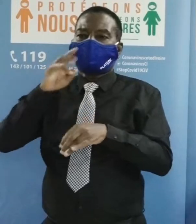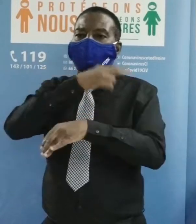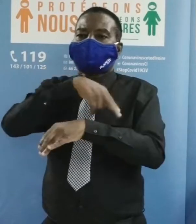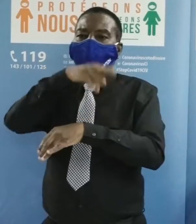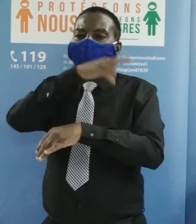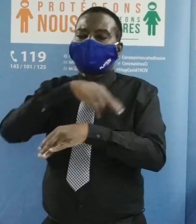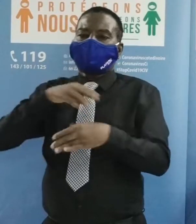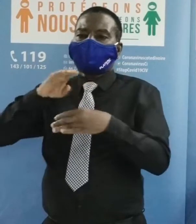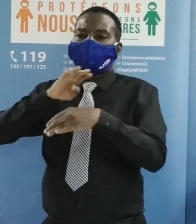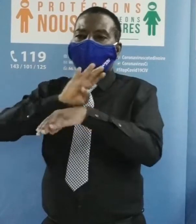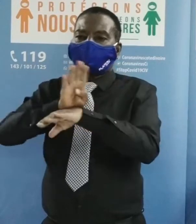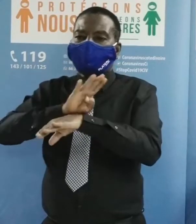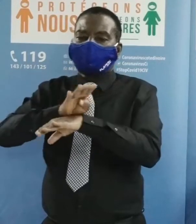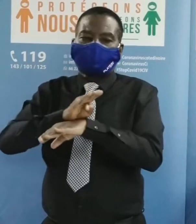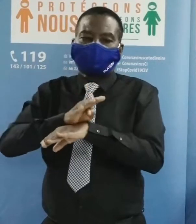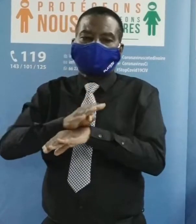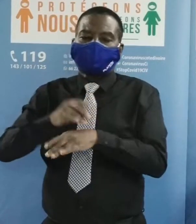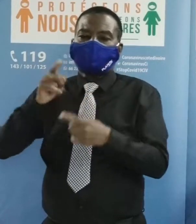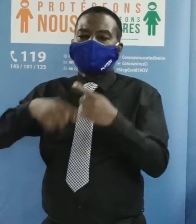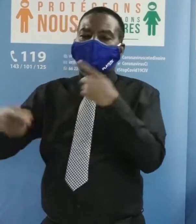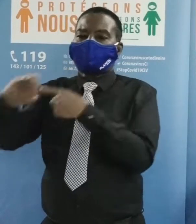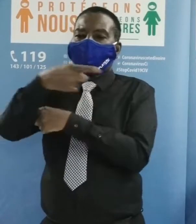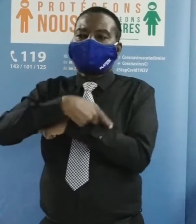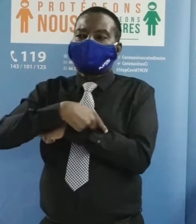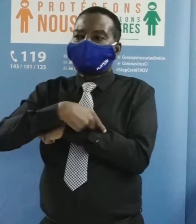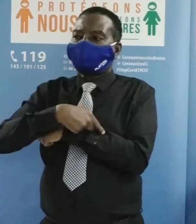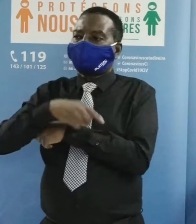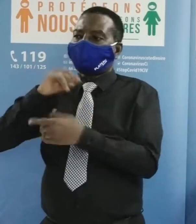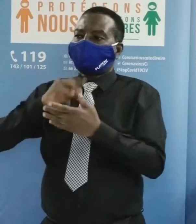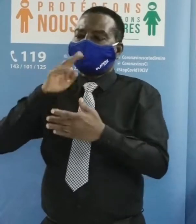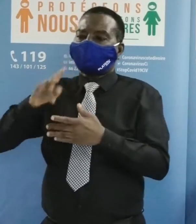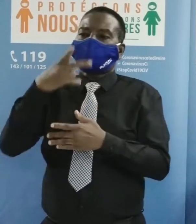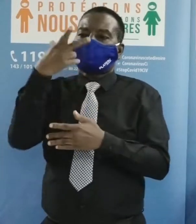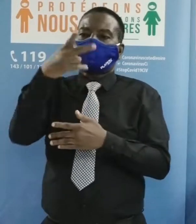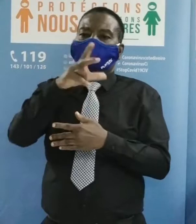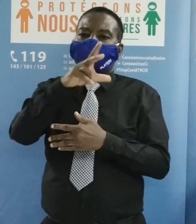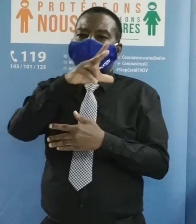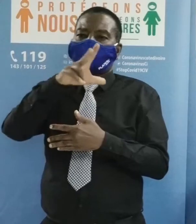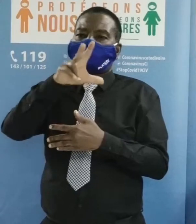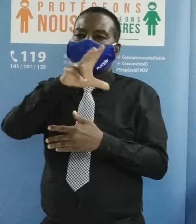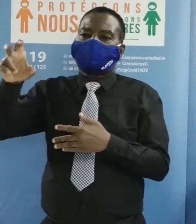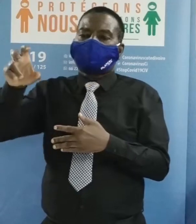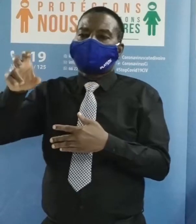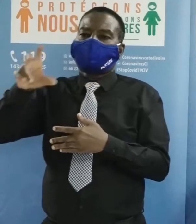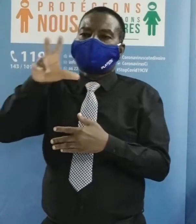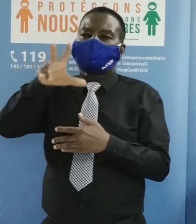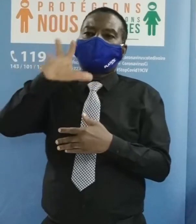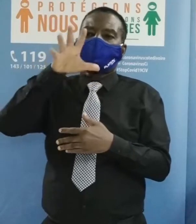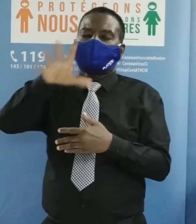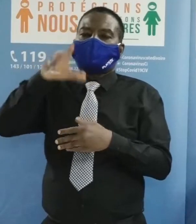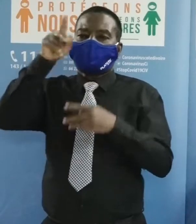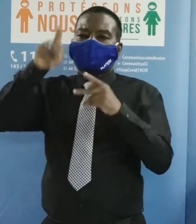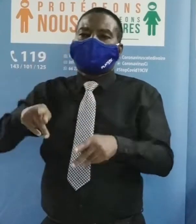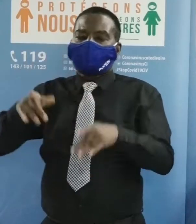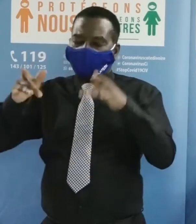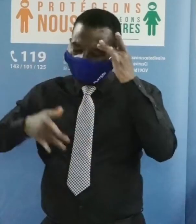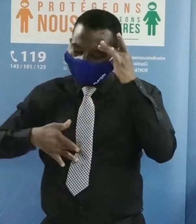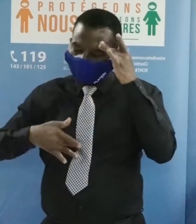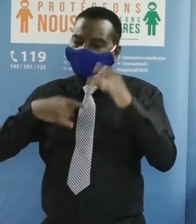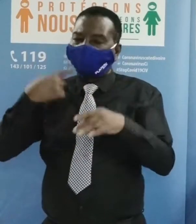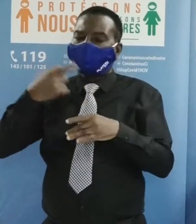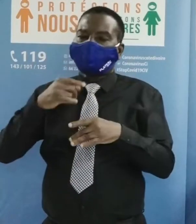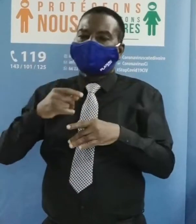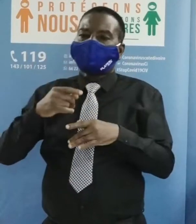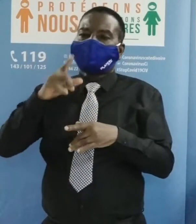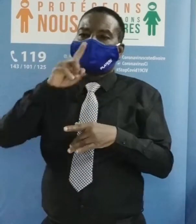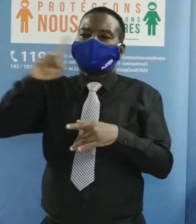de bouaké à ce jour ce sont 330 cas suspects qui ont été dépistés dont